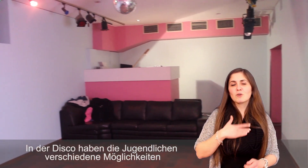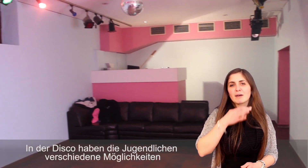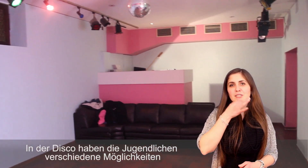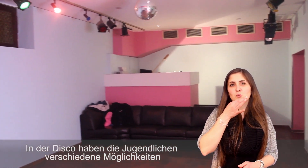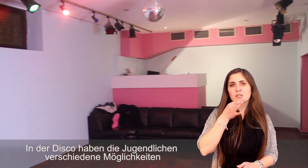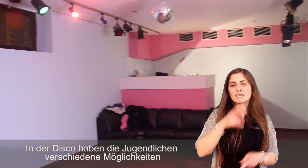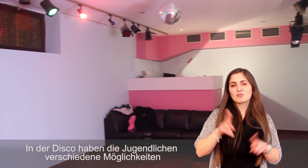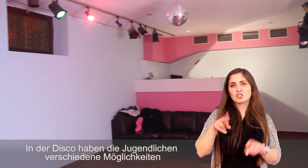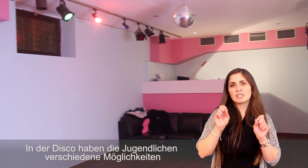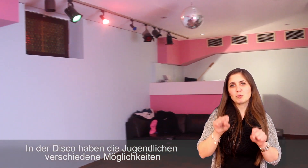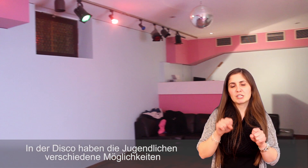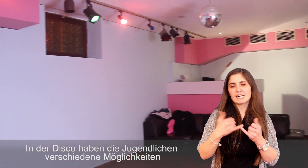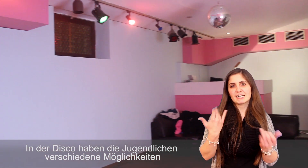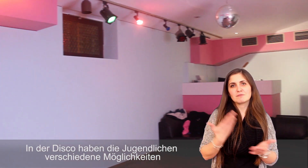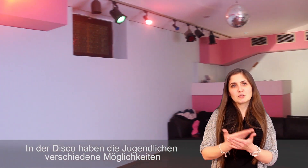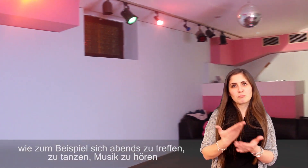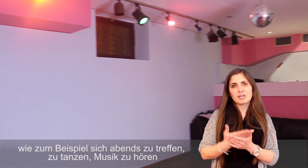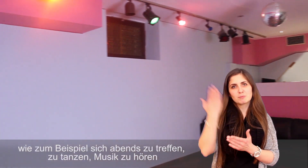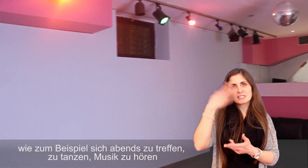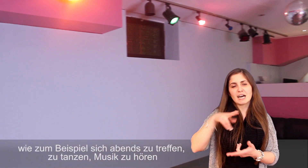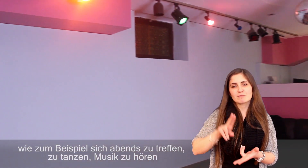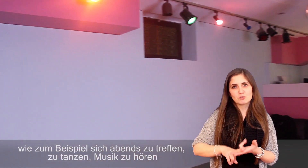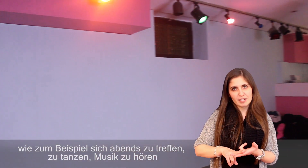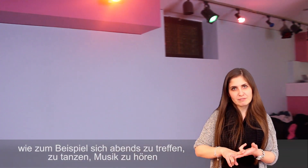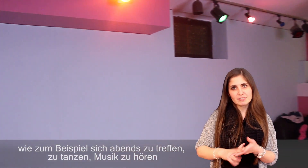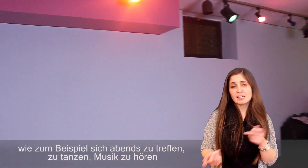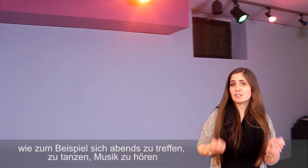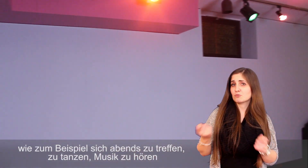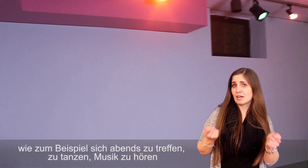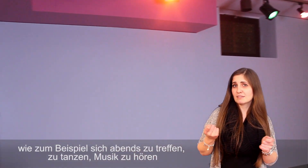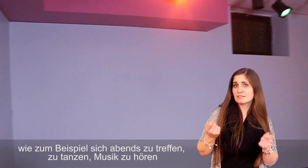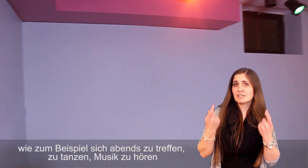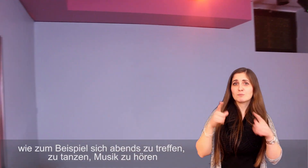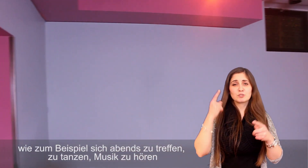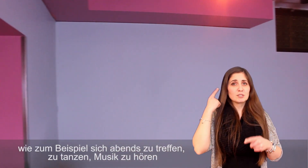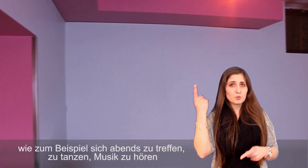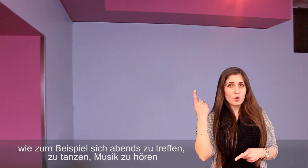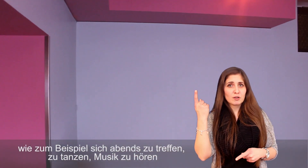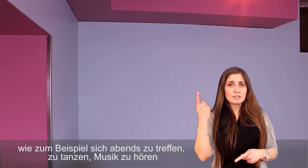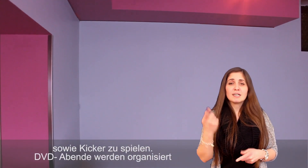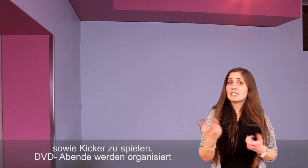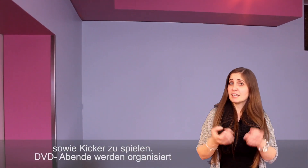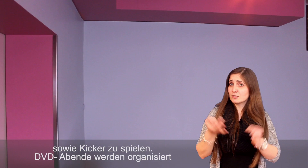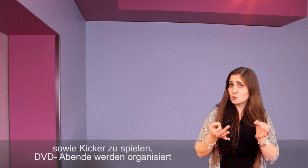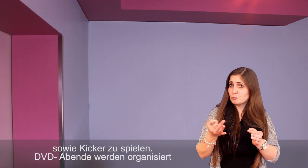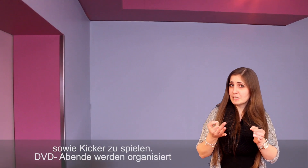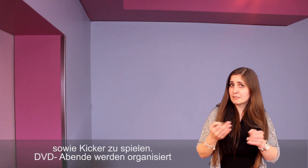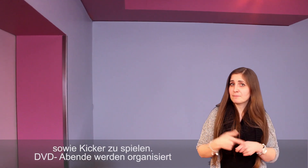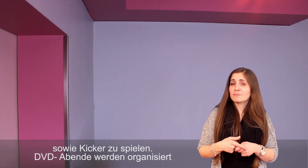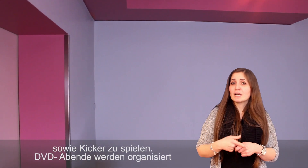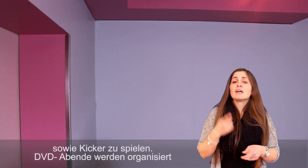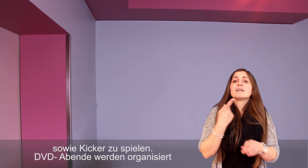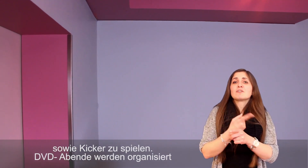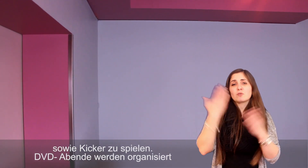In der Disco haben die Jugendlichen verschiedene Möglichkeiten, wie zum Beispiel sich abends zu treffen, zu tanzen, Musik zu hören, Kicker zu